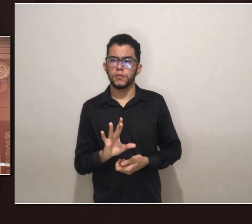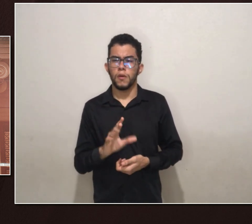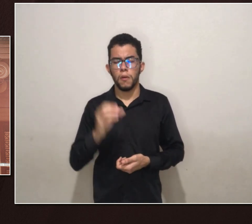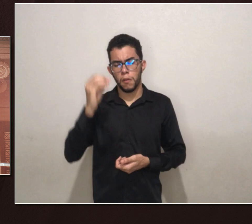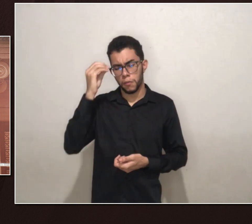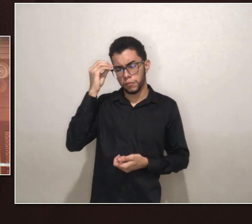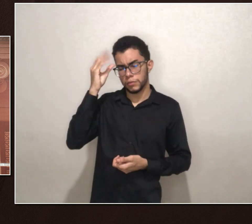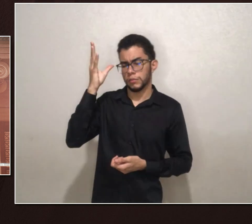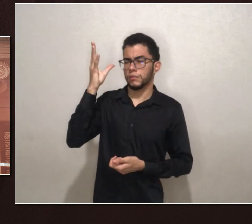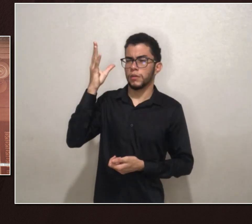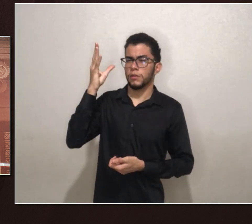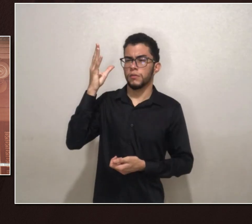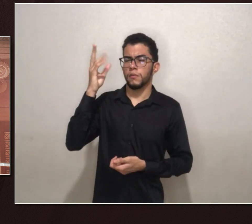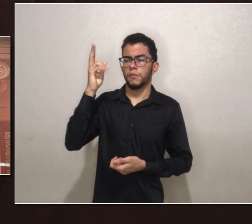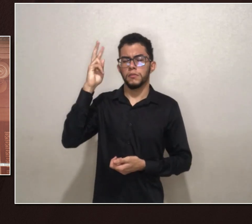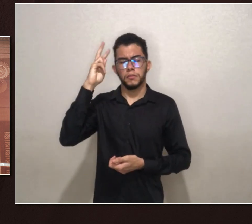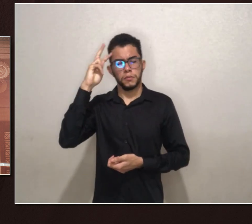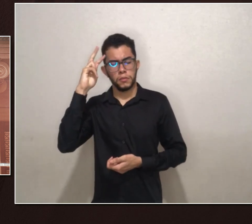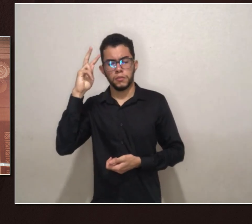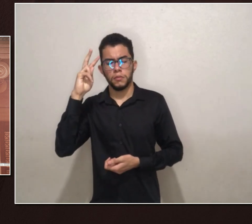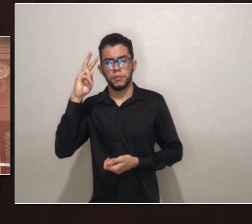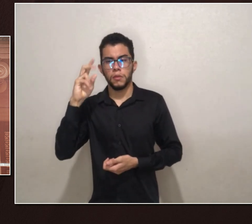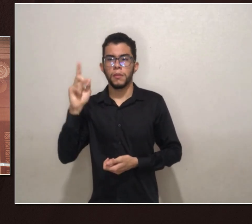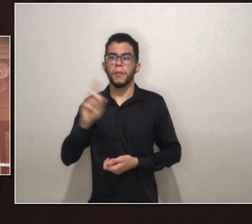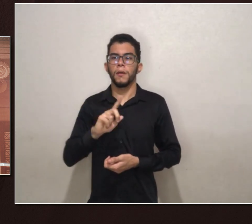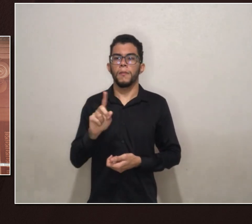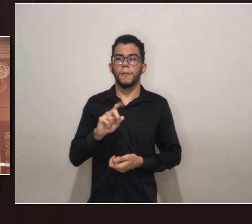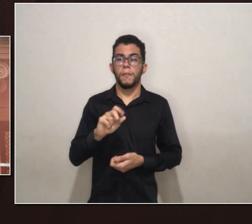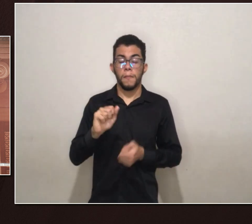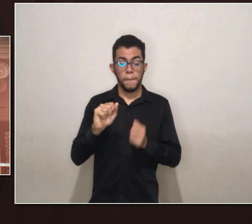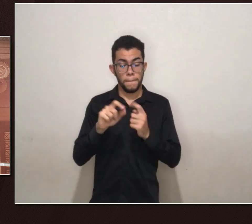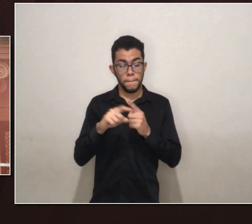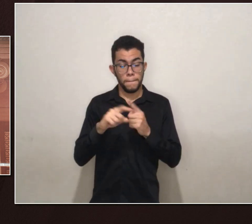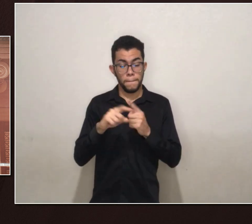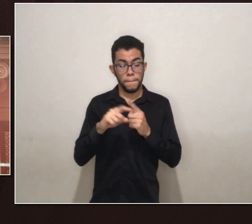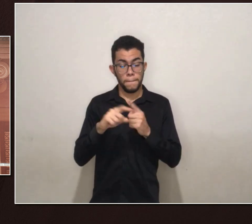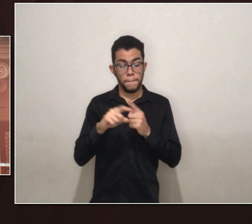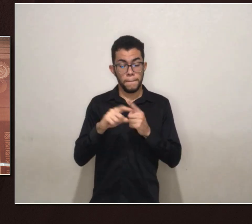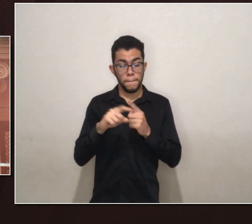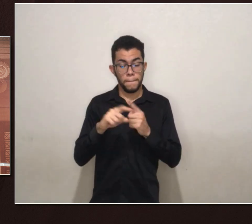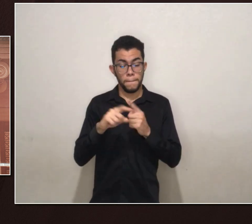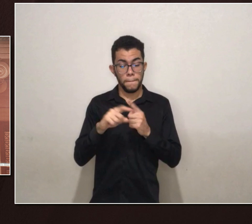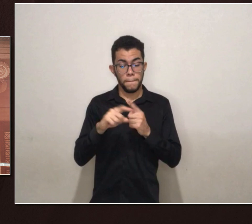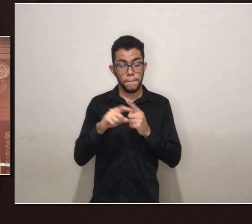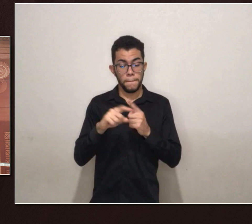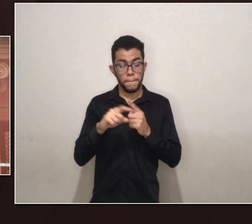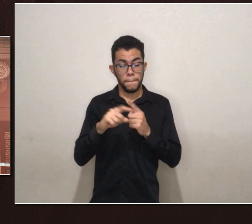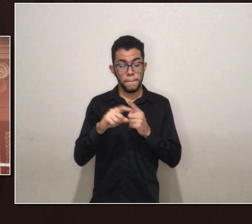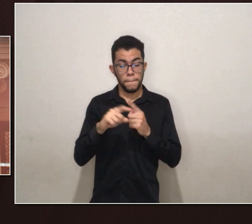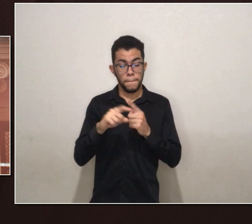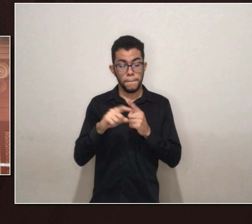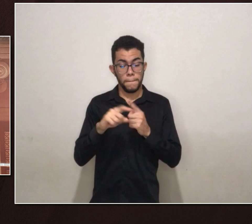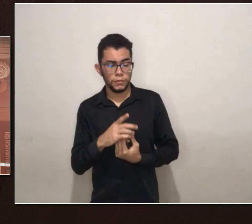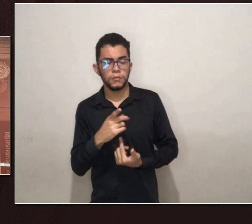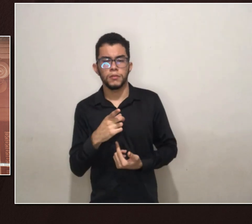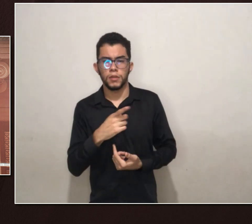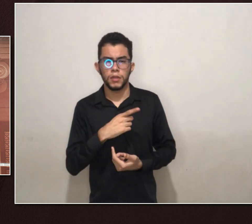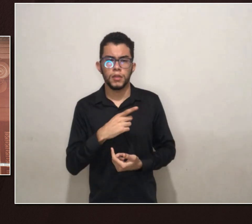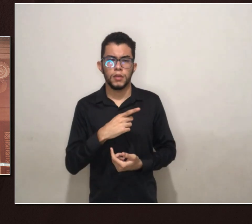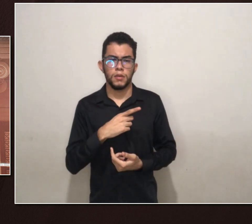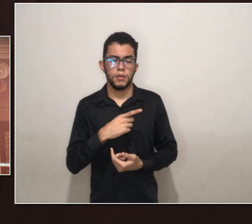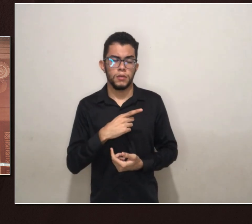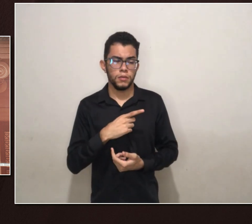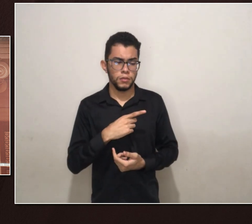profético, tá? Então, eu vou ler uma pequena nota também do livro A História da Igreja, de